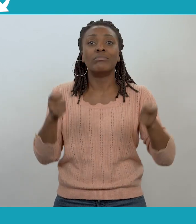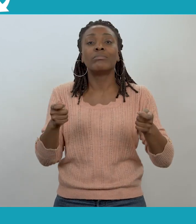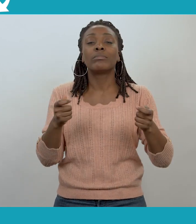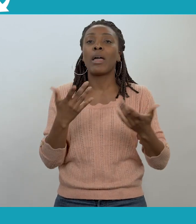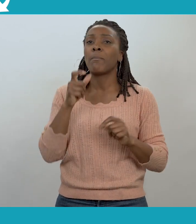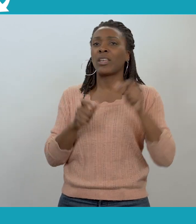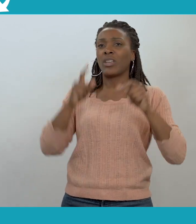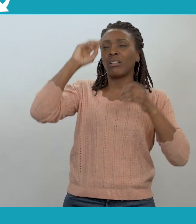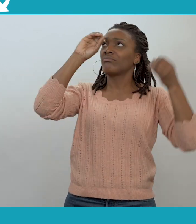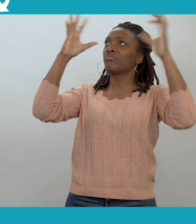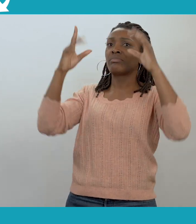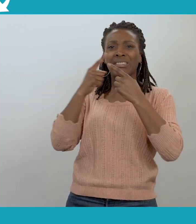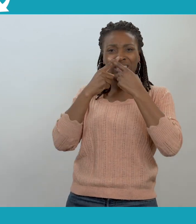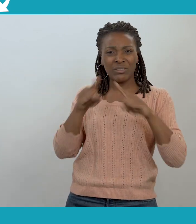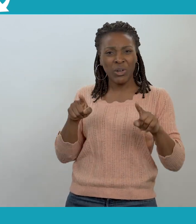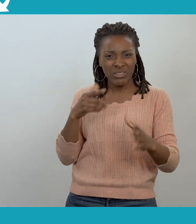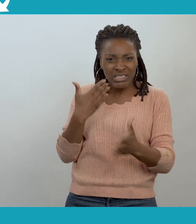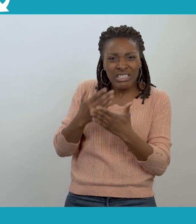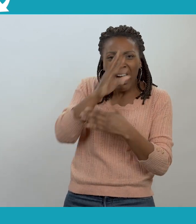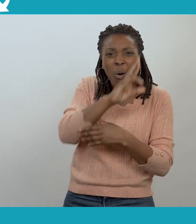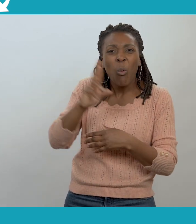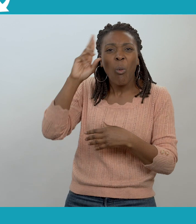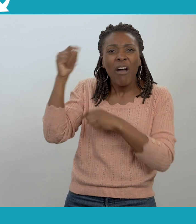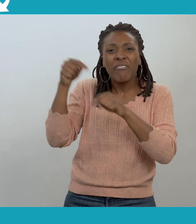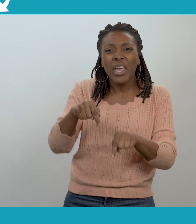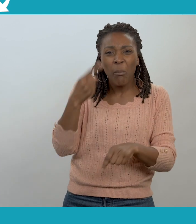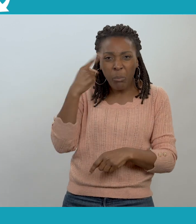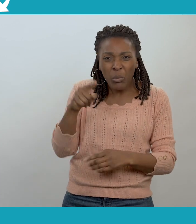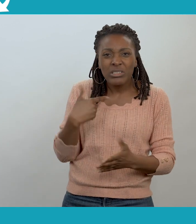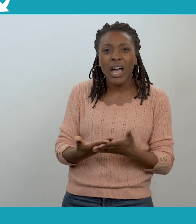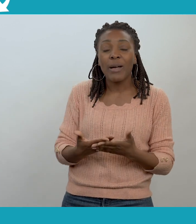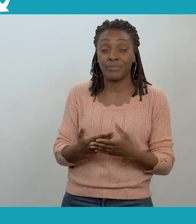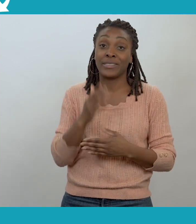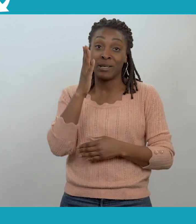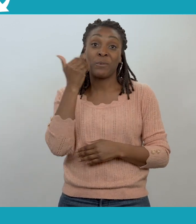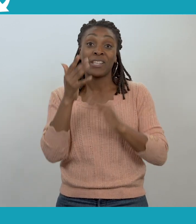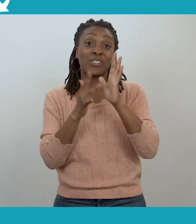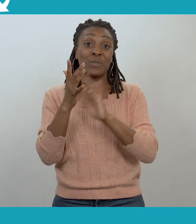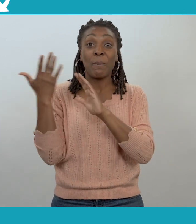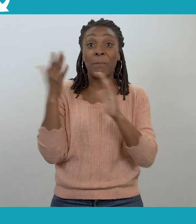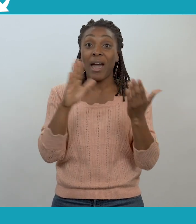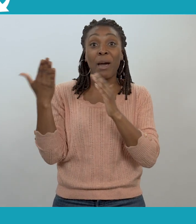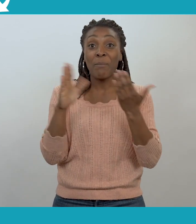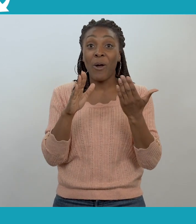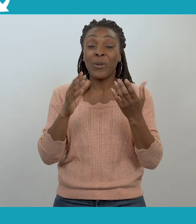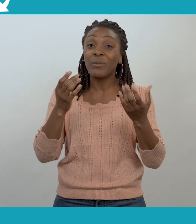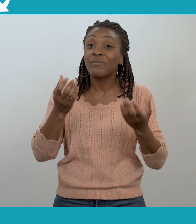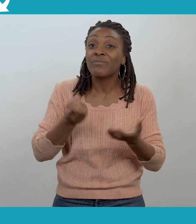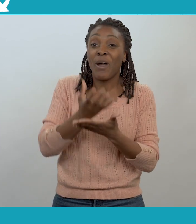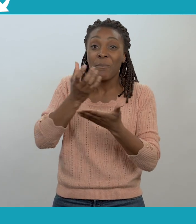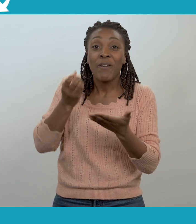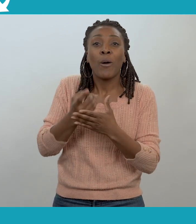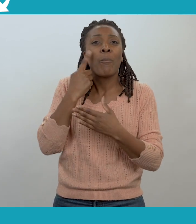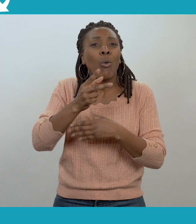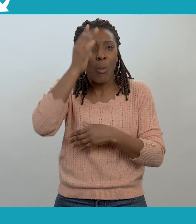correspondait pas aux attentes. Effectivement, et c'est pourquoi Jésus a employé des paraboles afin de les aider à comprendre que son